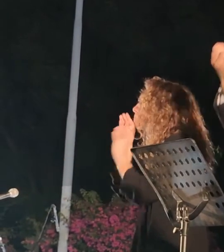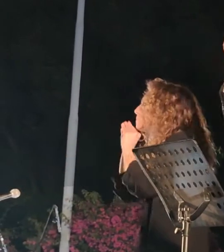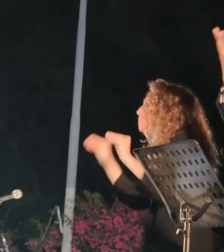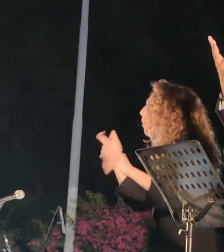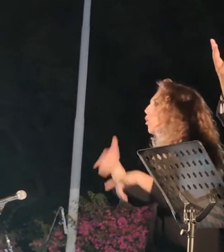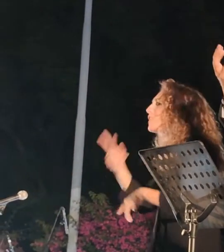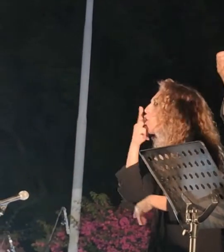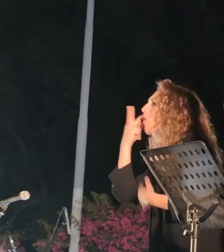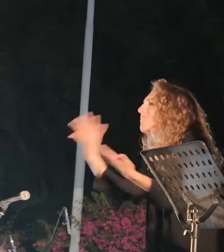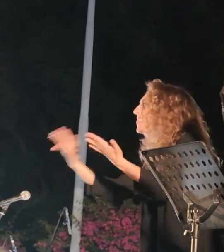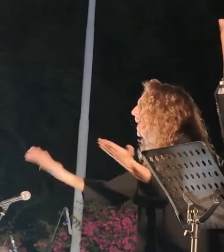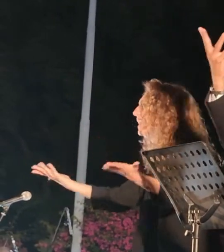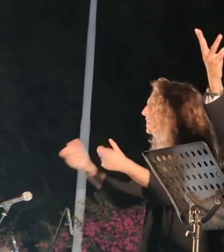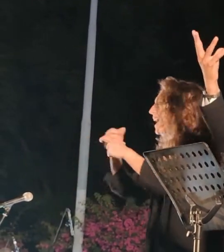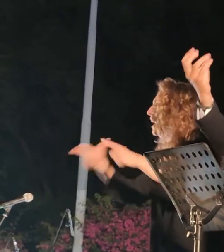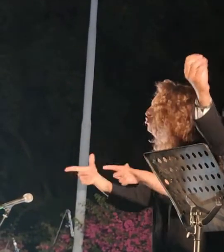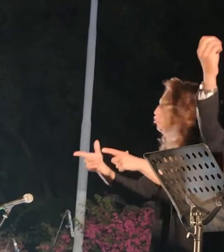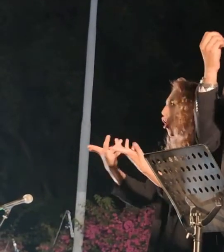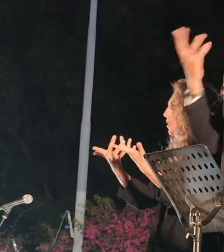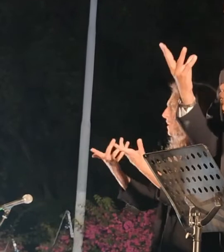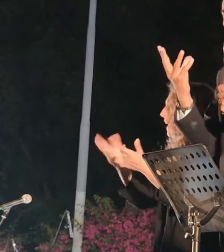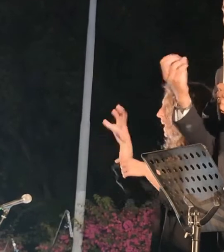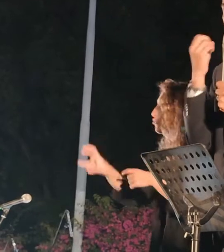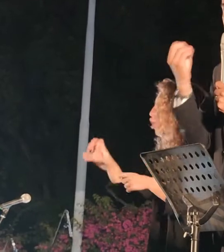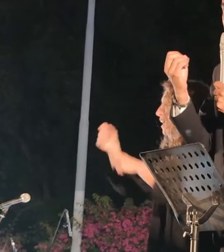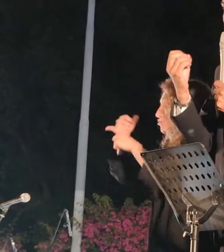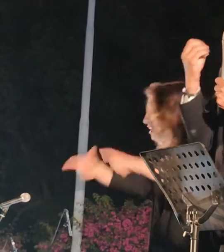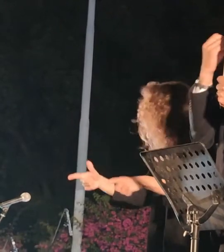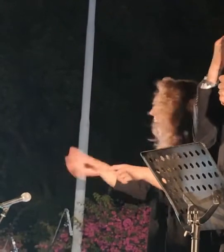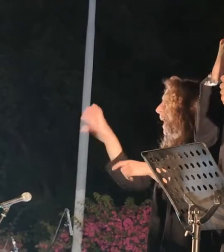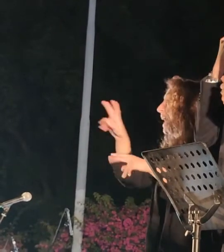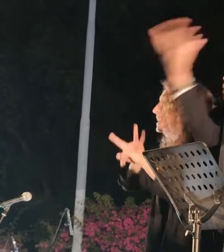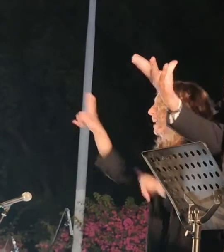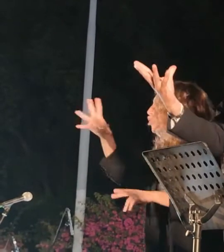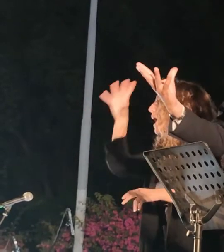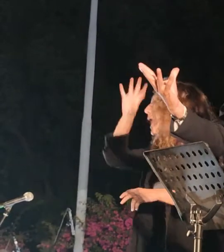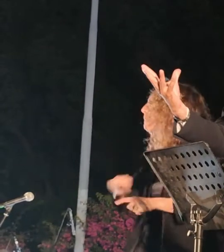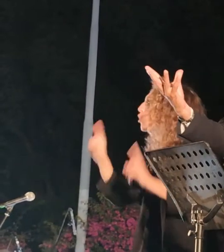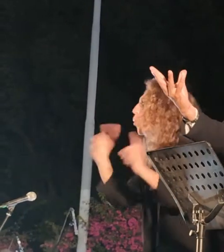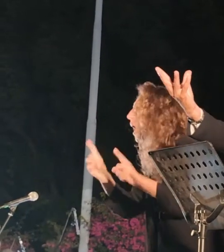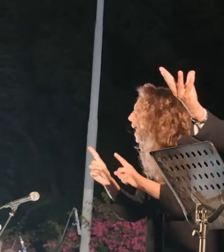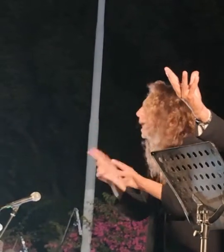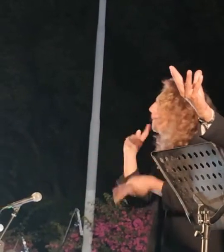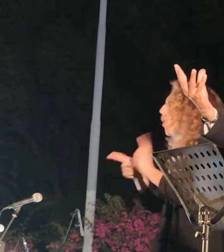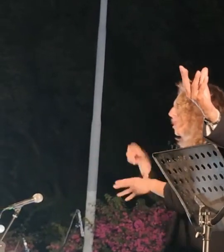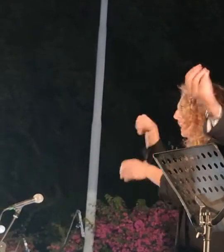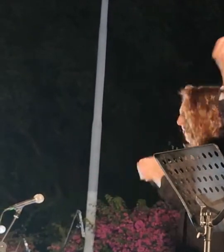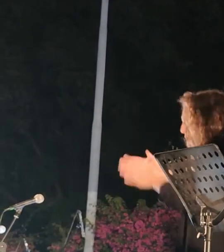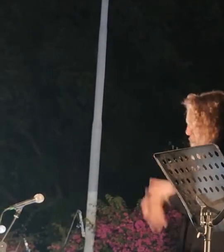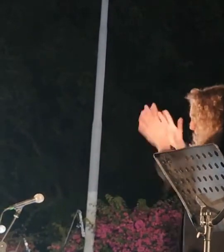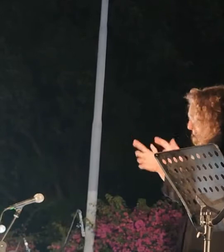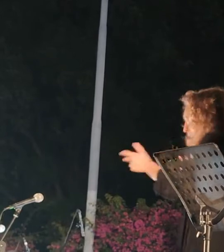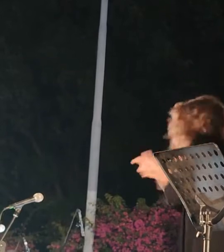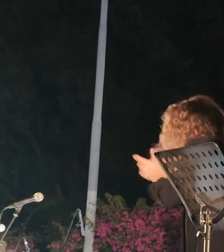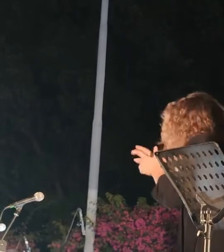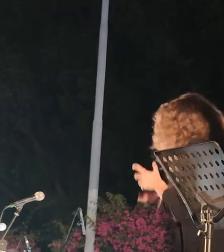regione, la città, la nazione ha capito che la politica non si fa più chiusa nelle stanze. La